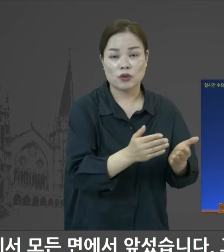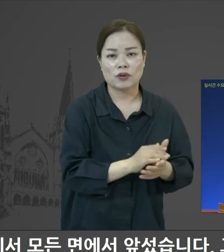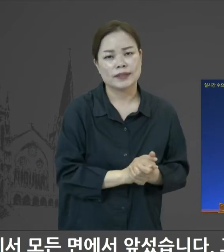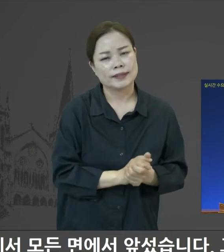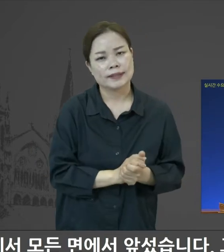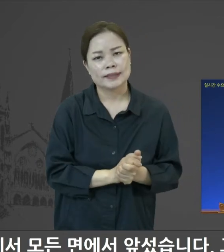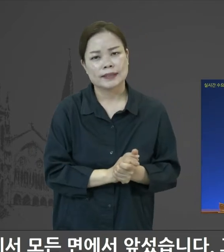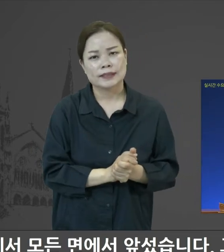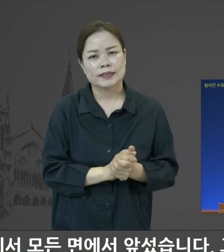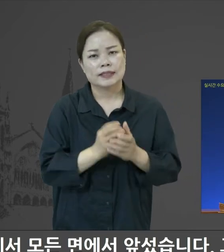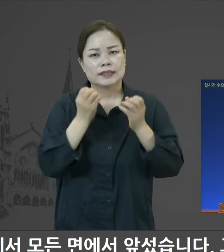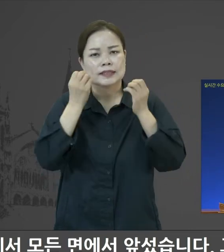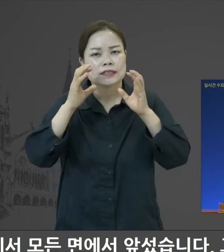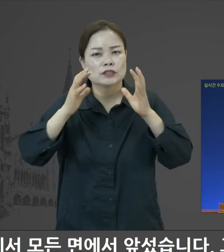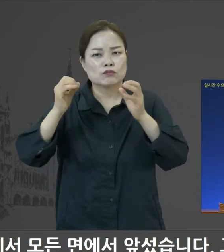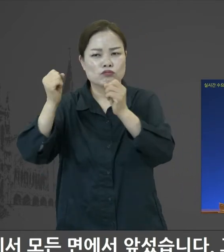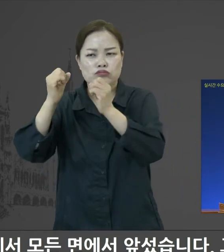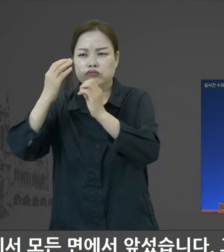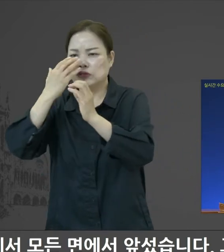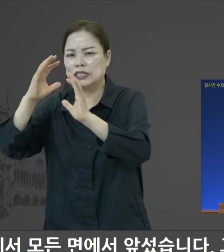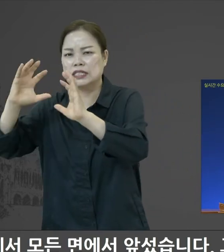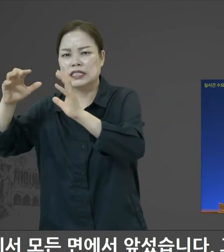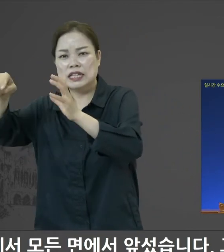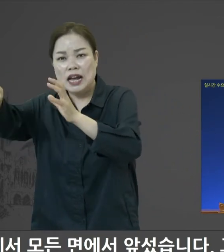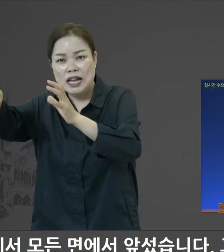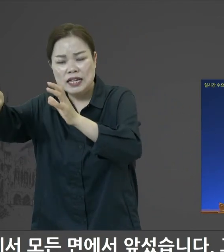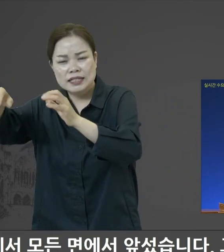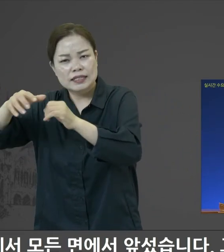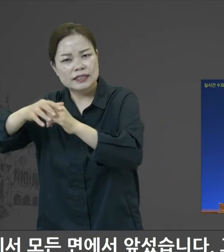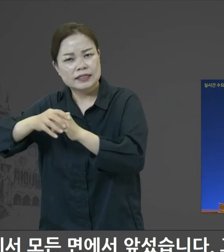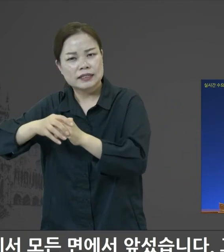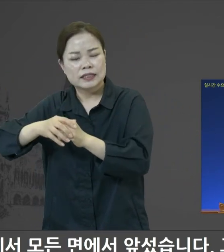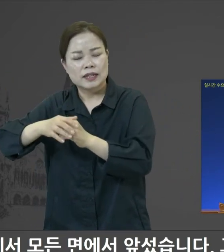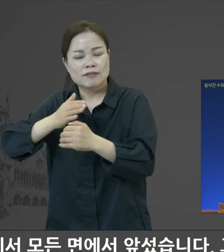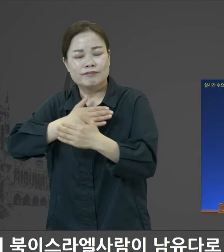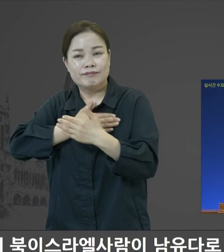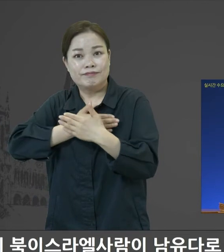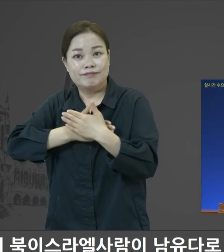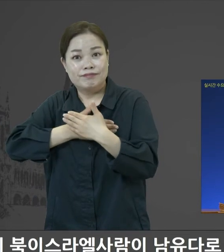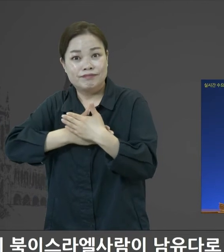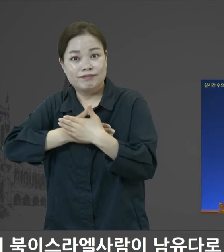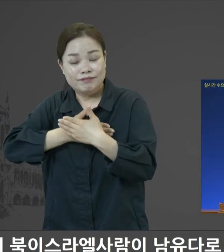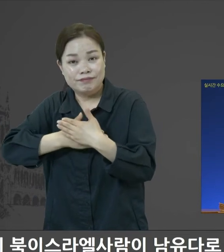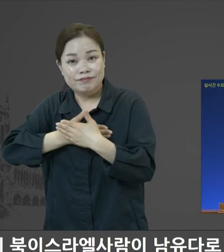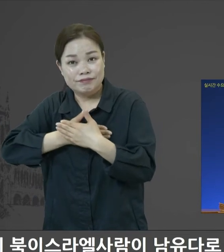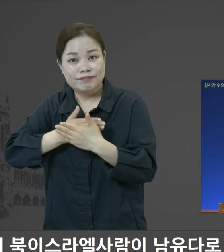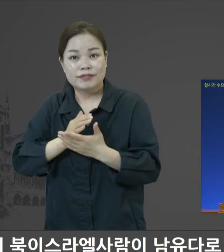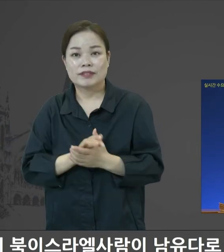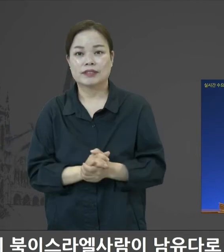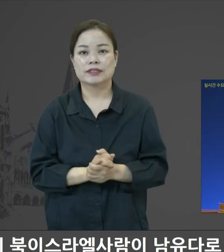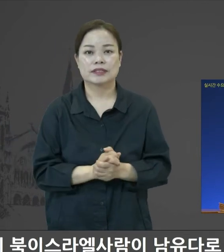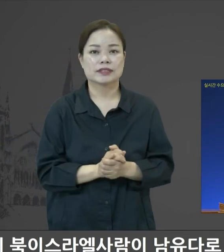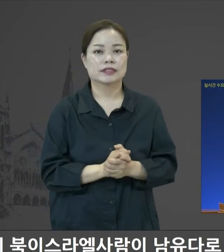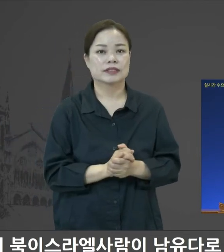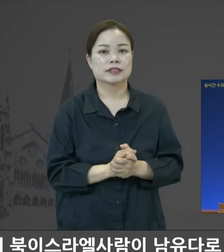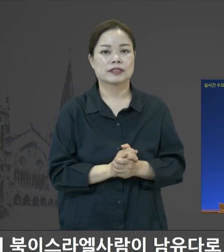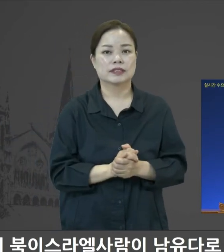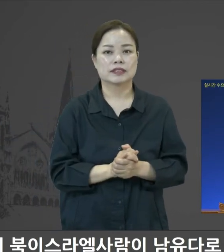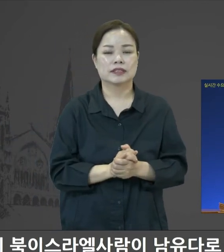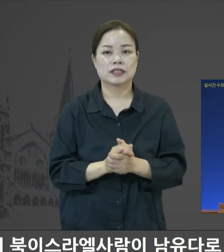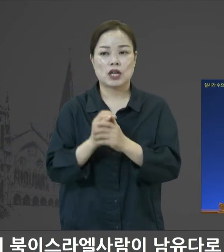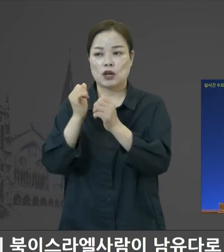이것이 신생국가였던 북이스라엘에게 있어서는 상당한 불안 요소가 되었었습니다.